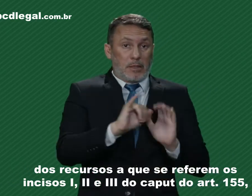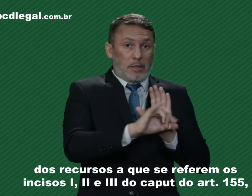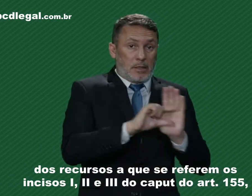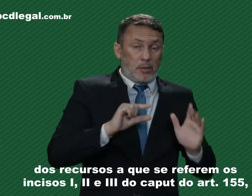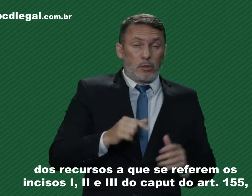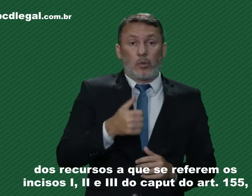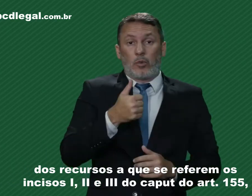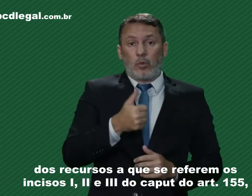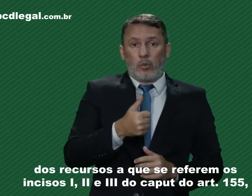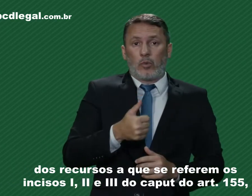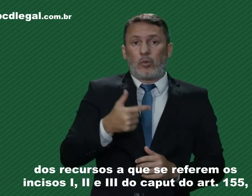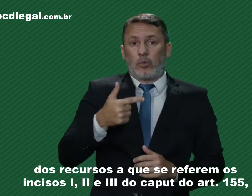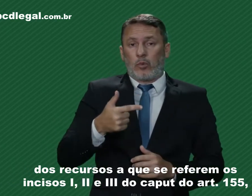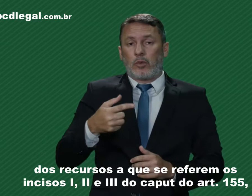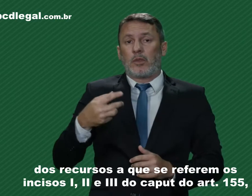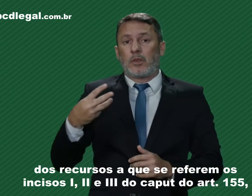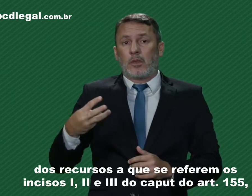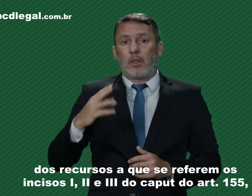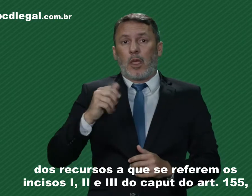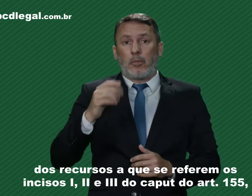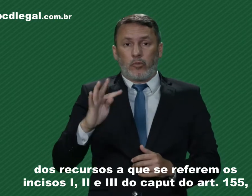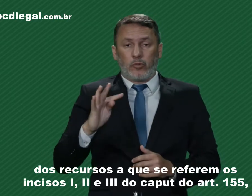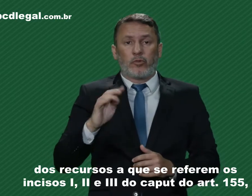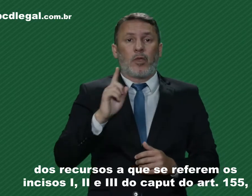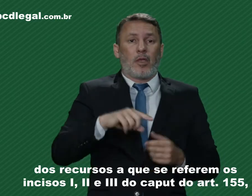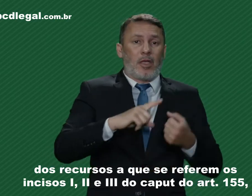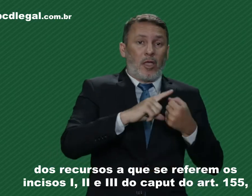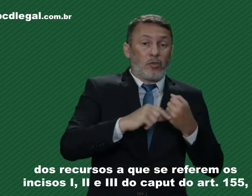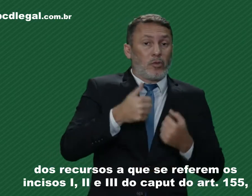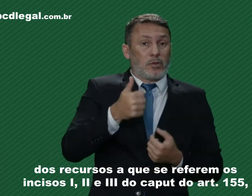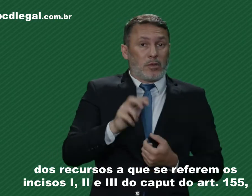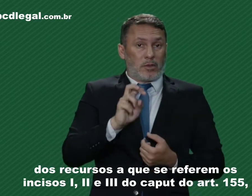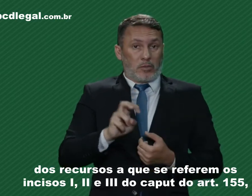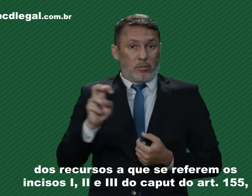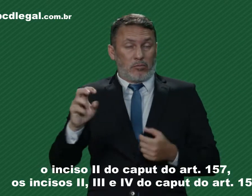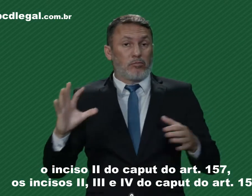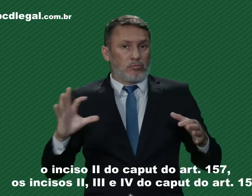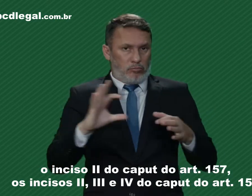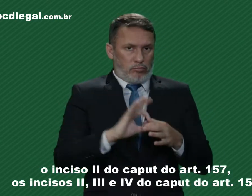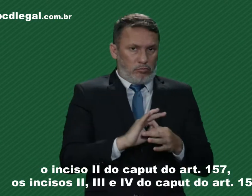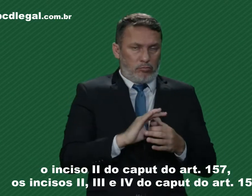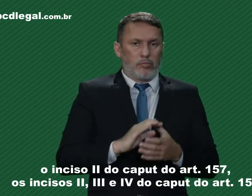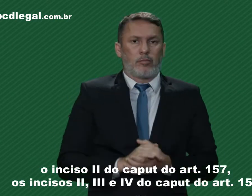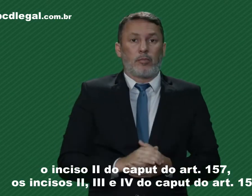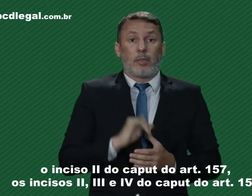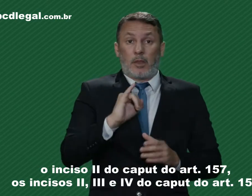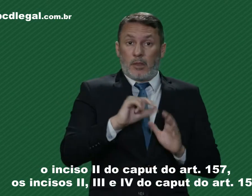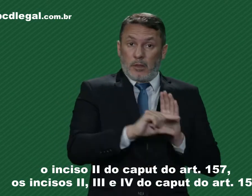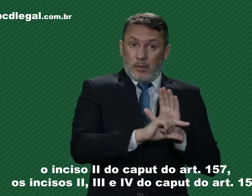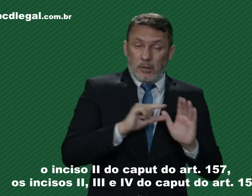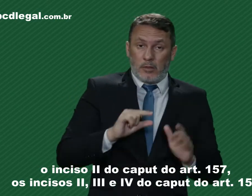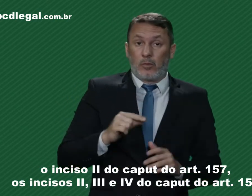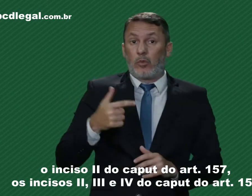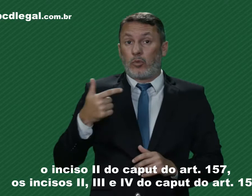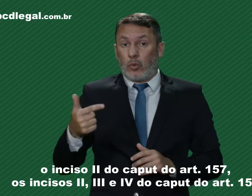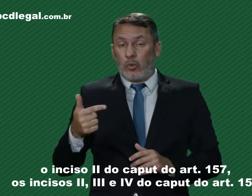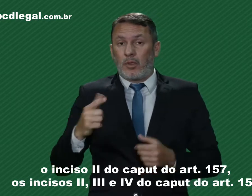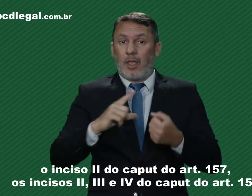1, 2 e 3 do caput do artigo 155, o inciso 2 do caput do